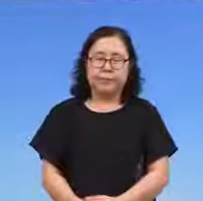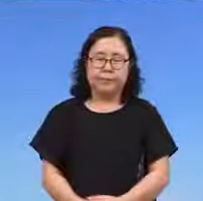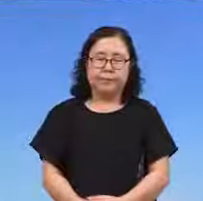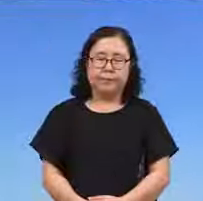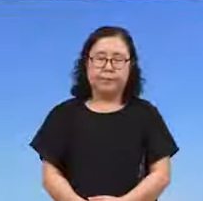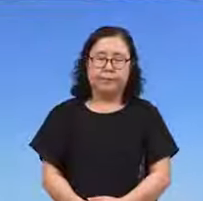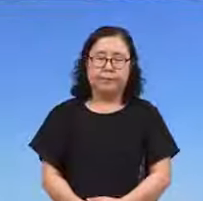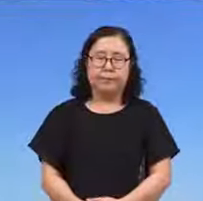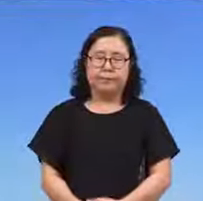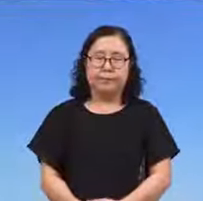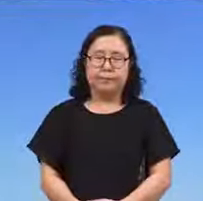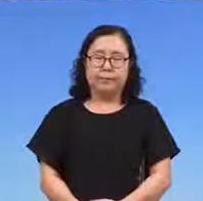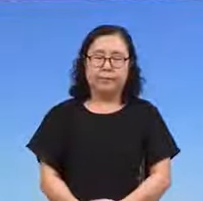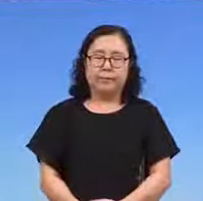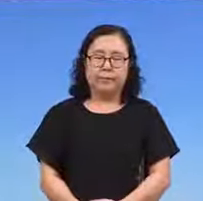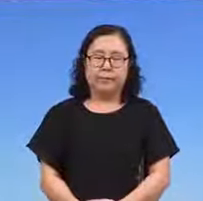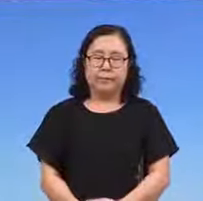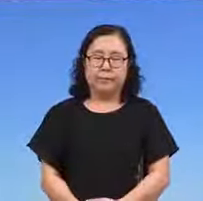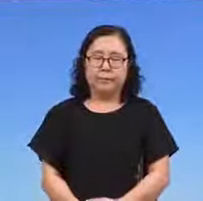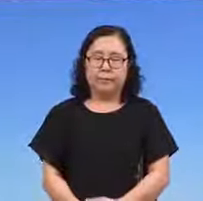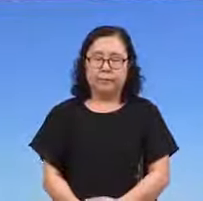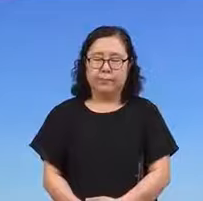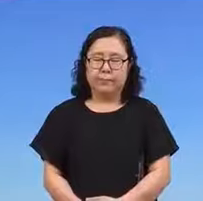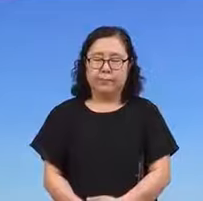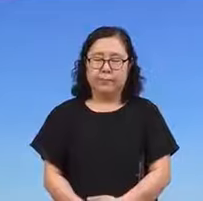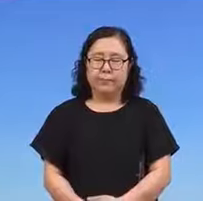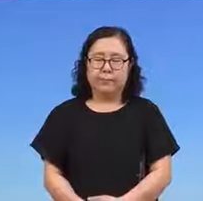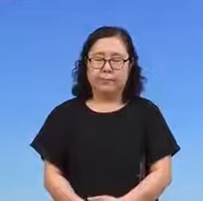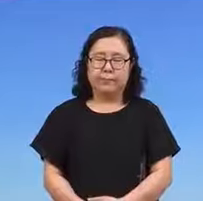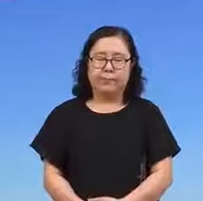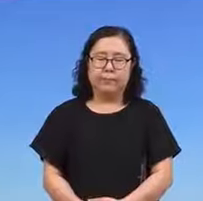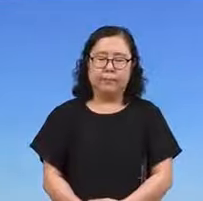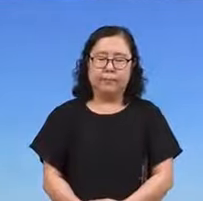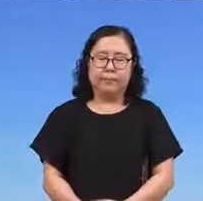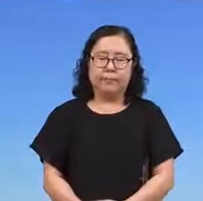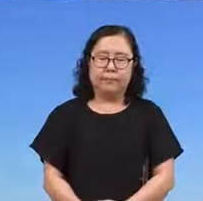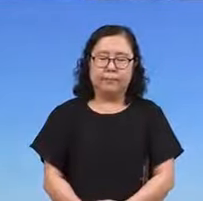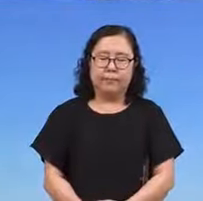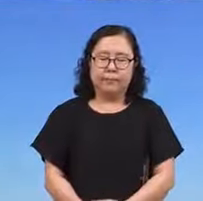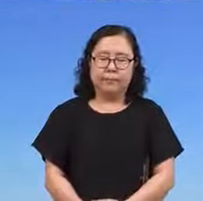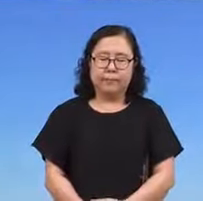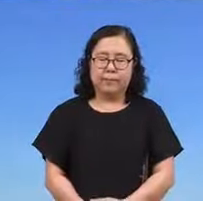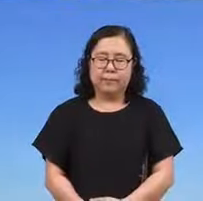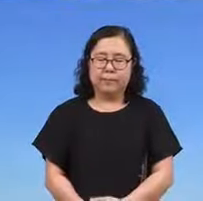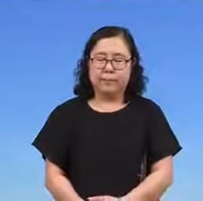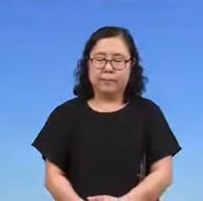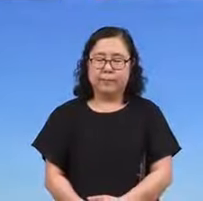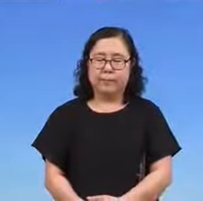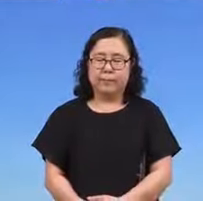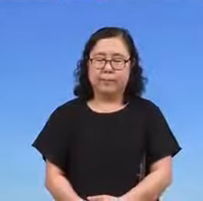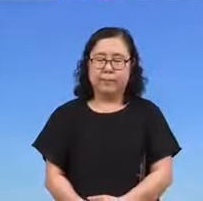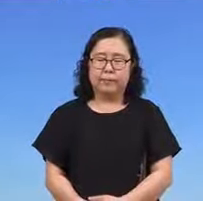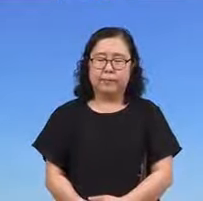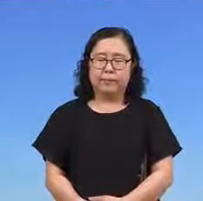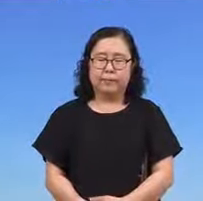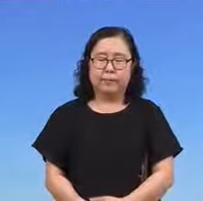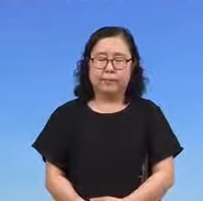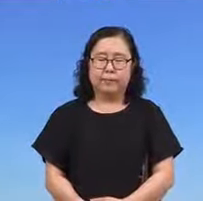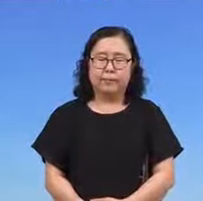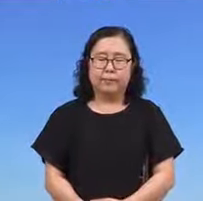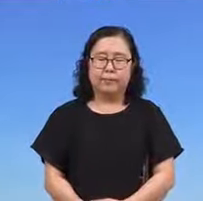오늘 하나님 아버지, 코로나19 이 상황이 점점 길어지고 너무나 많은 아버지 우리 성도들의